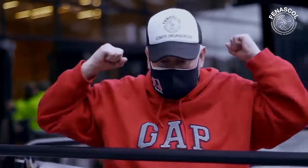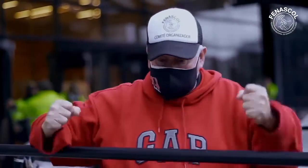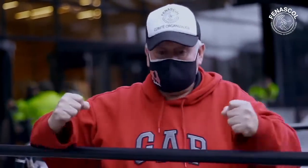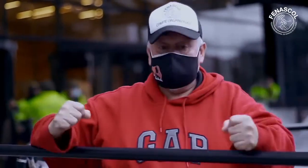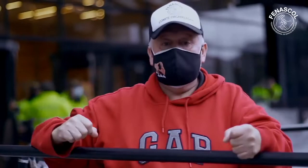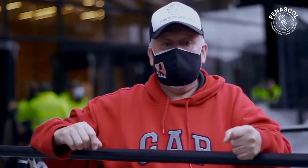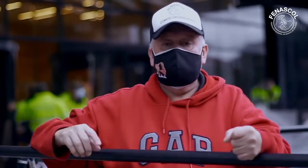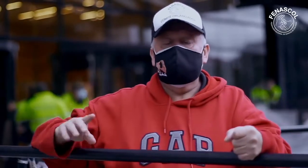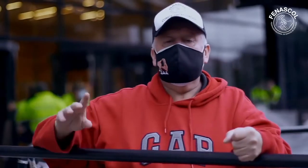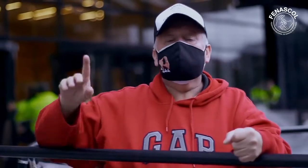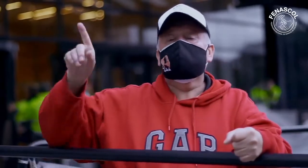dispuestos a quedarnos.